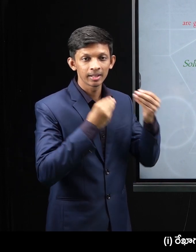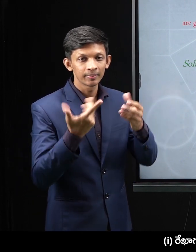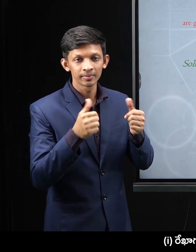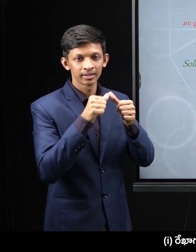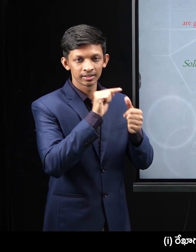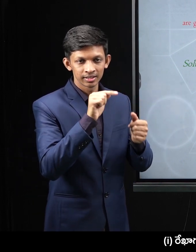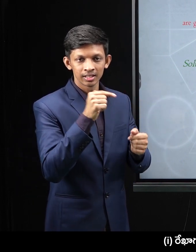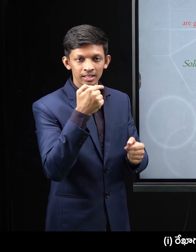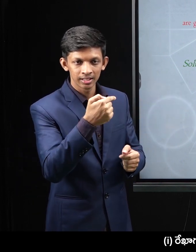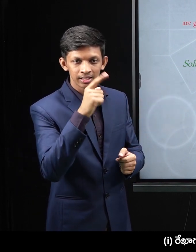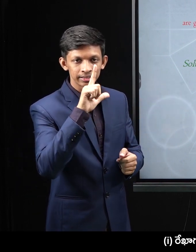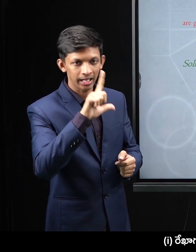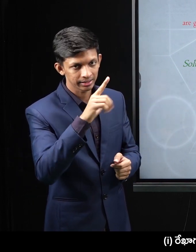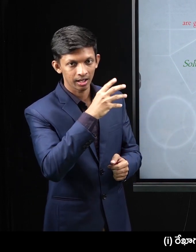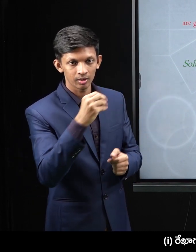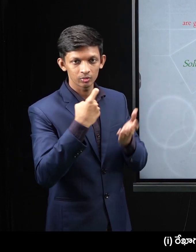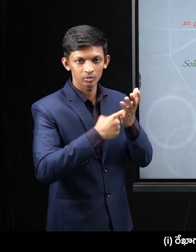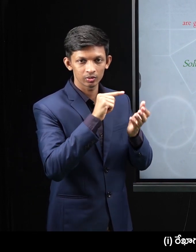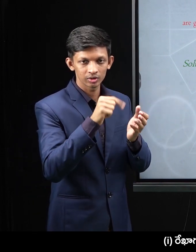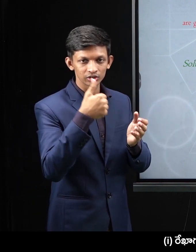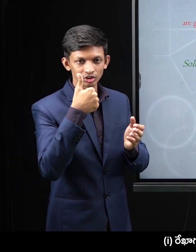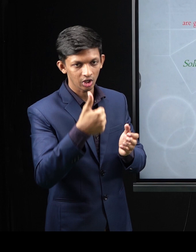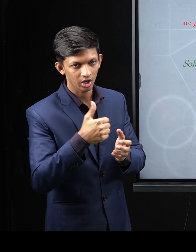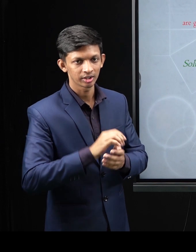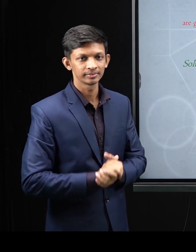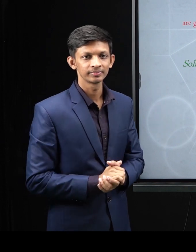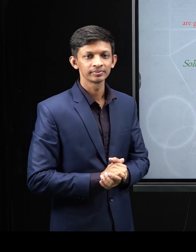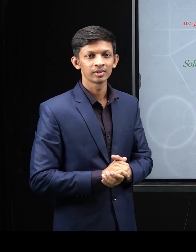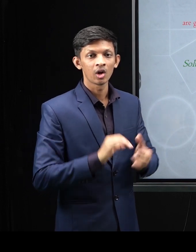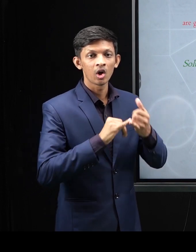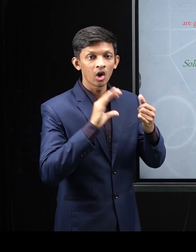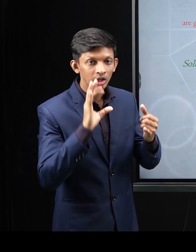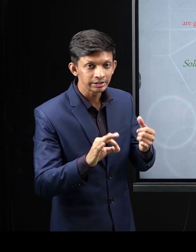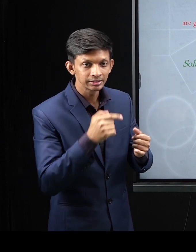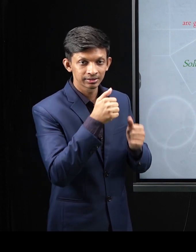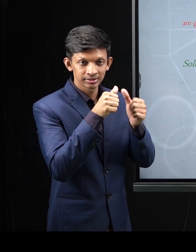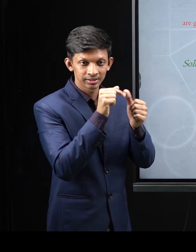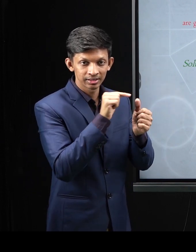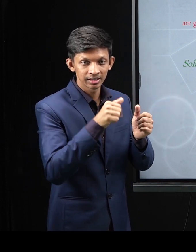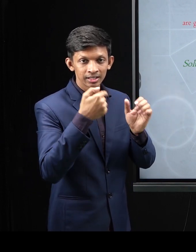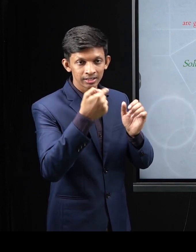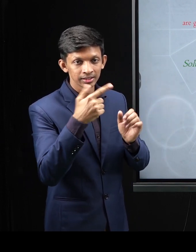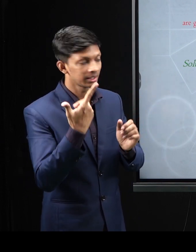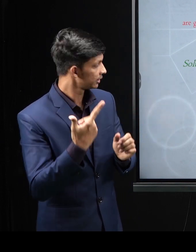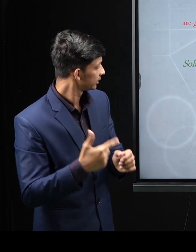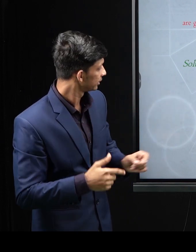రూపం ar స్క్వేర్ అండ్ సో ఆన్. a ఈజ్ ఈక్వల్ టు -7 మరియు r ఈజ్ ఈక్వల్ టు